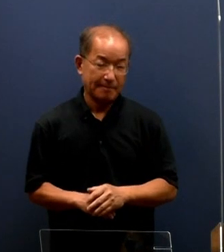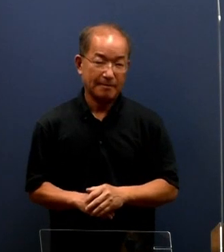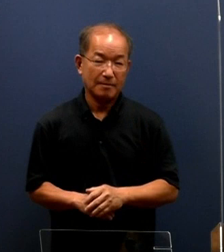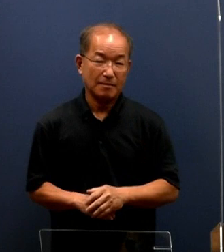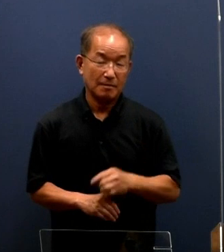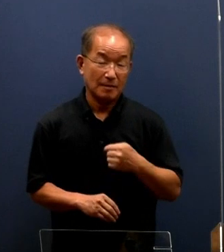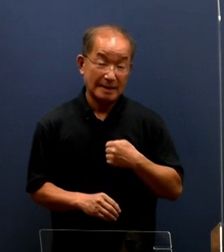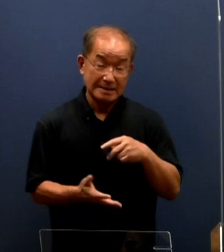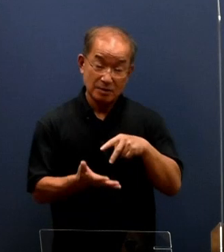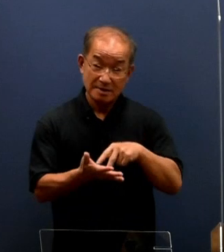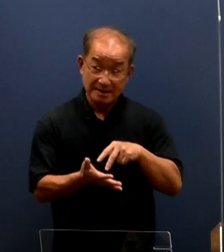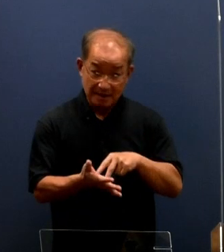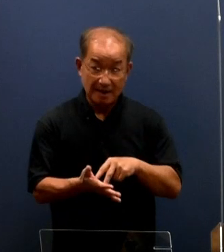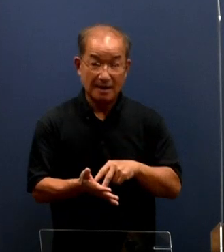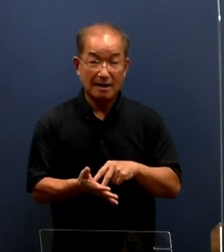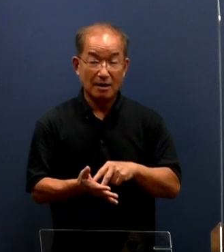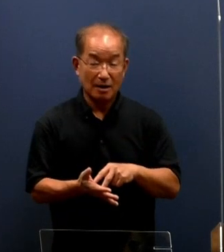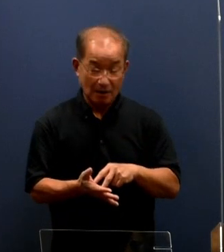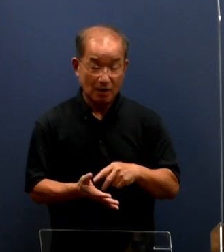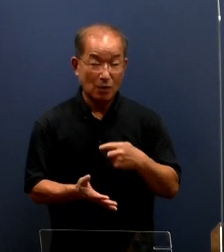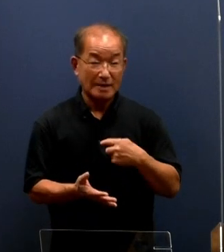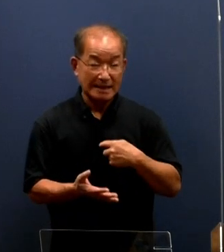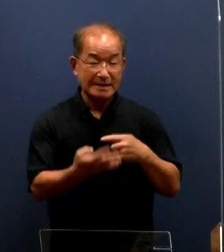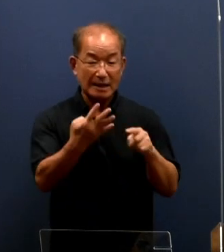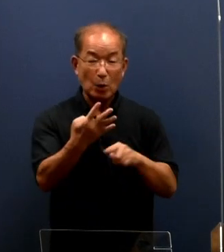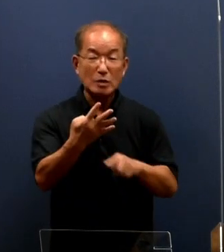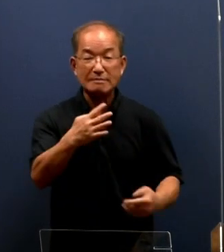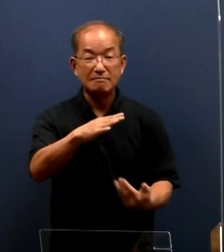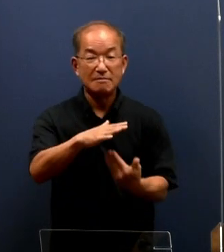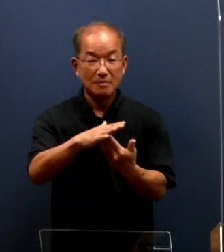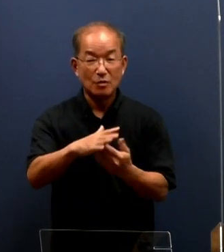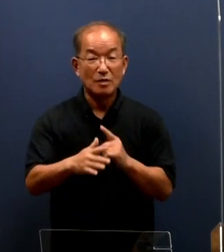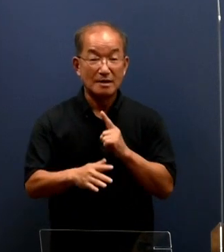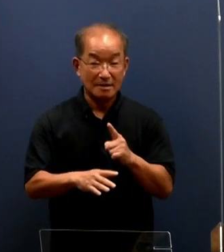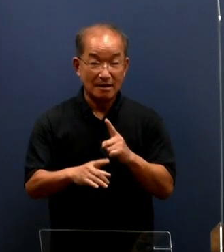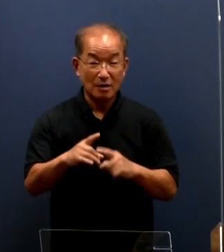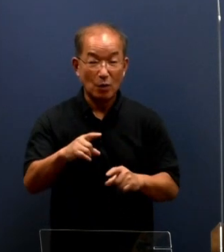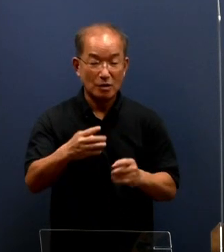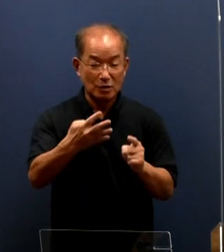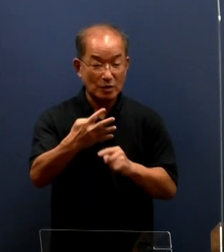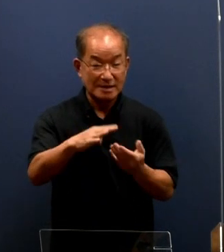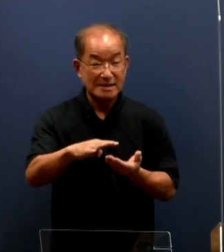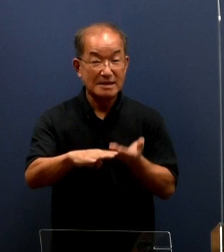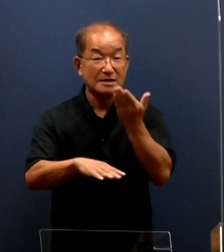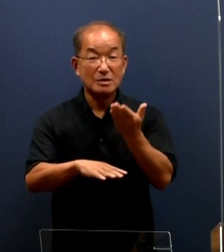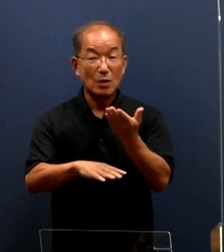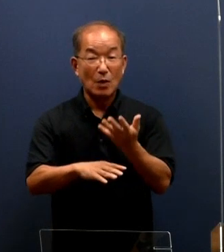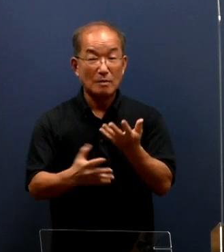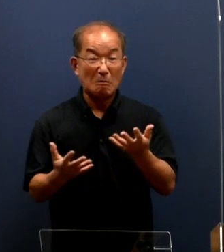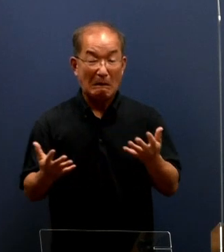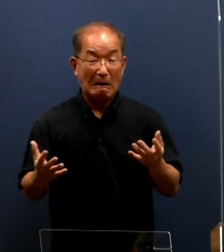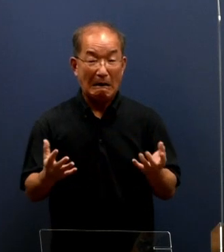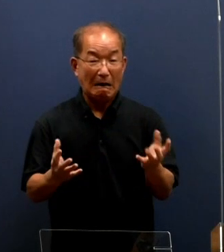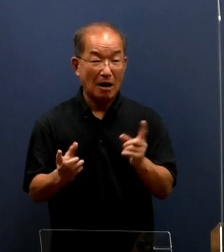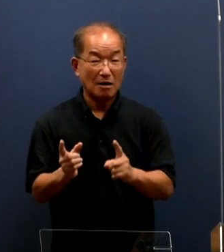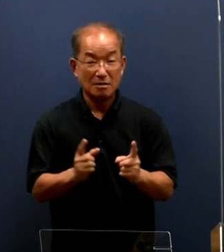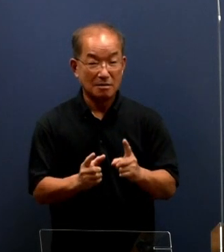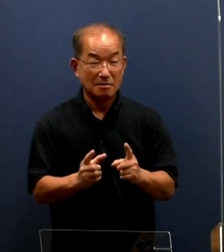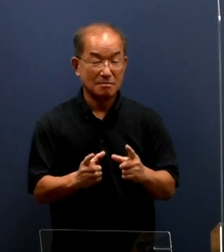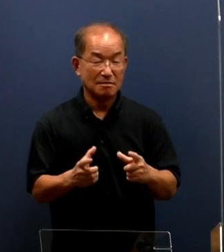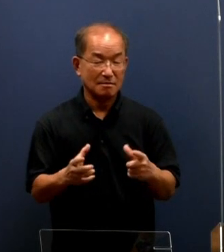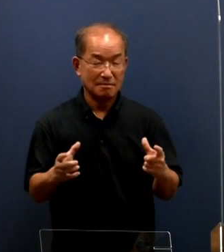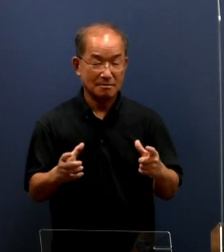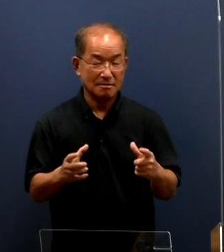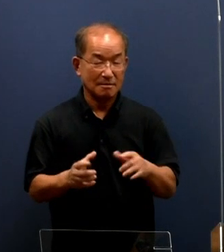私は私が4人と言ってるから、4人以上でたくさん利用客がおられるはずのものがなくなってるっていう